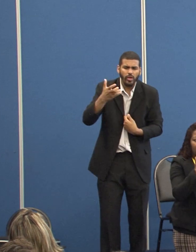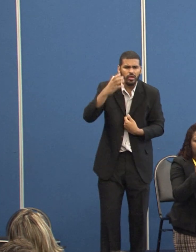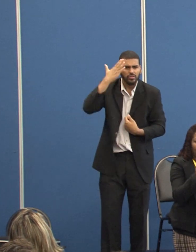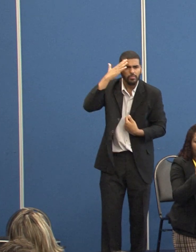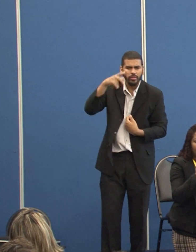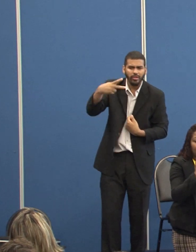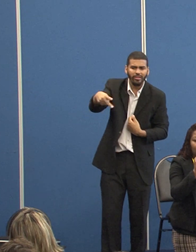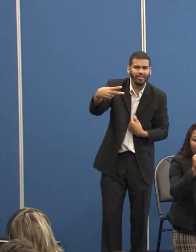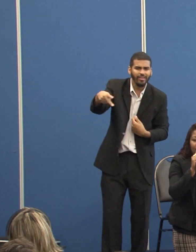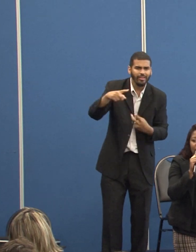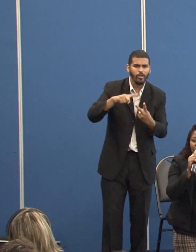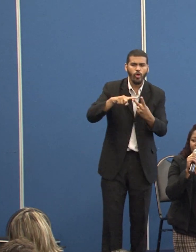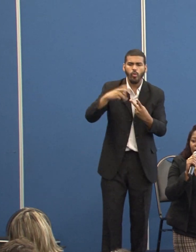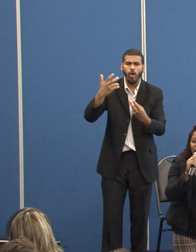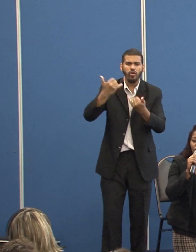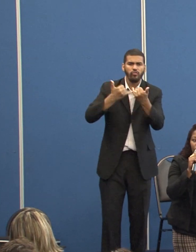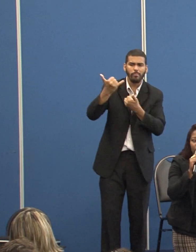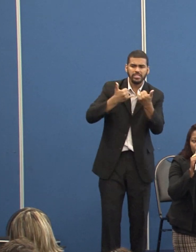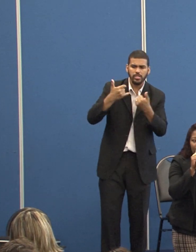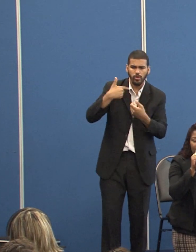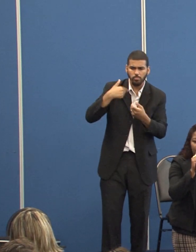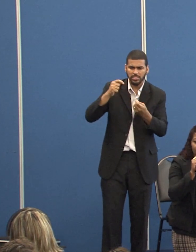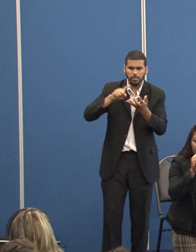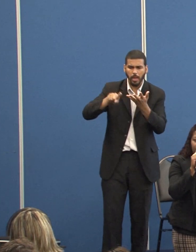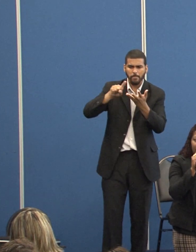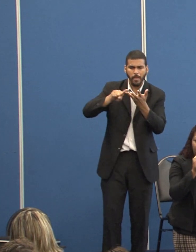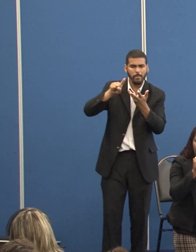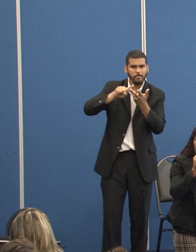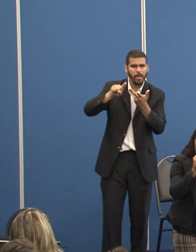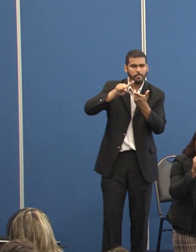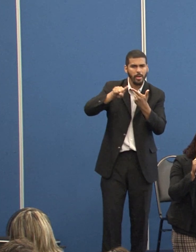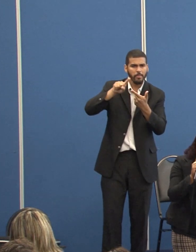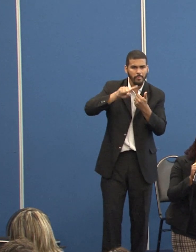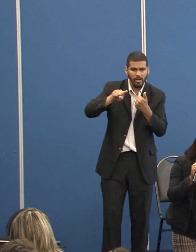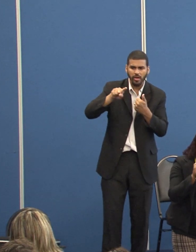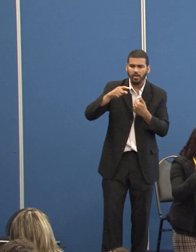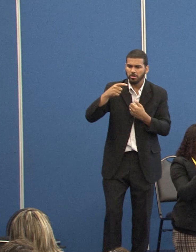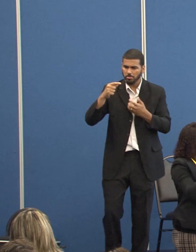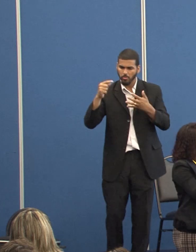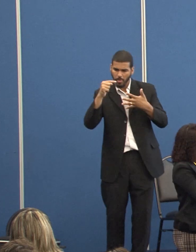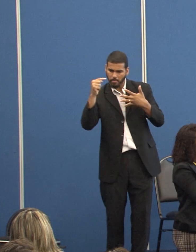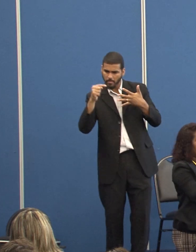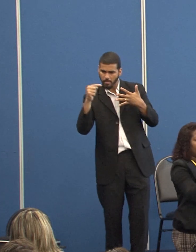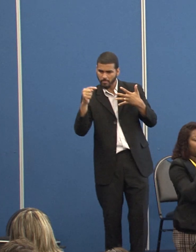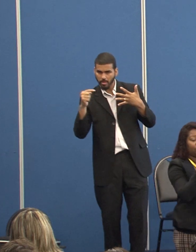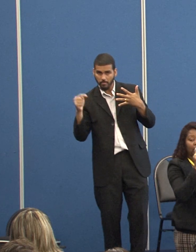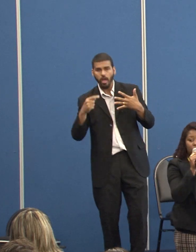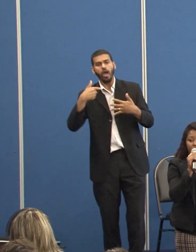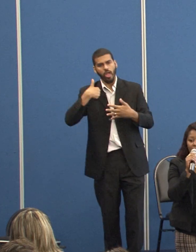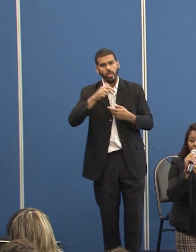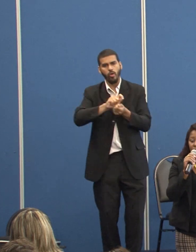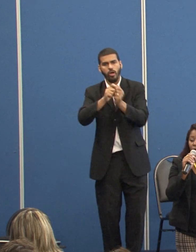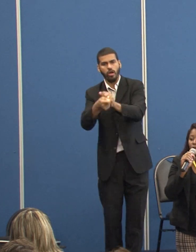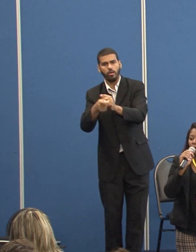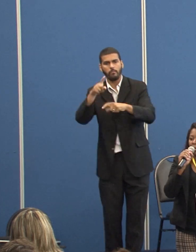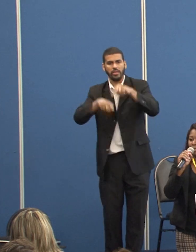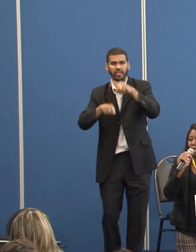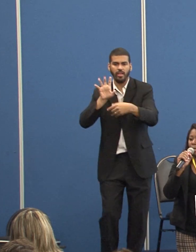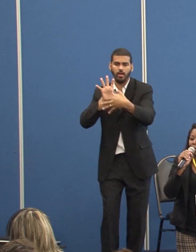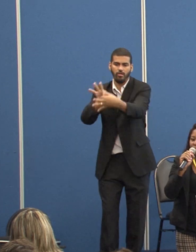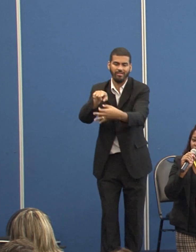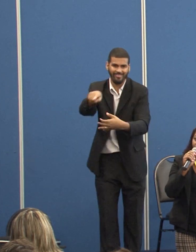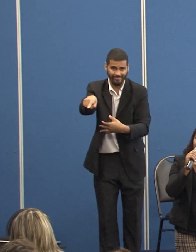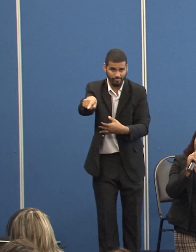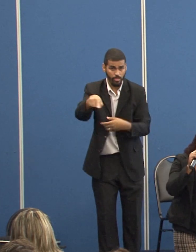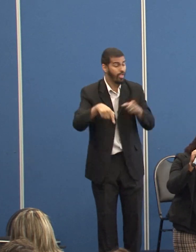a informação que precisa atender às nossas expectativas, das expectativas dos nossos educandos. Essa unidade didática foi